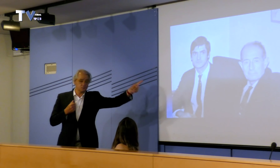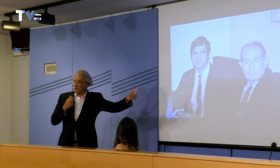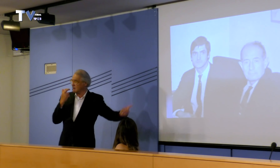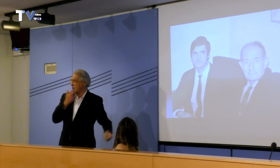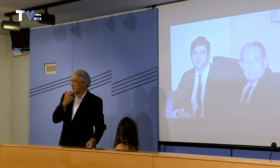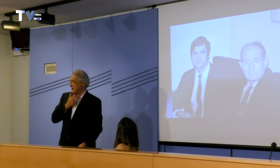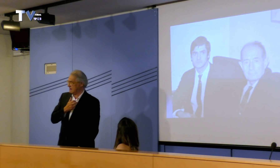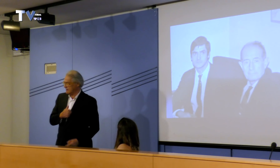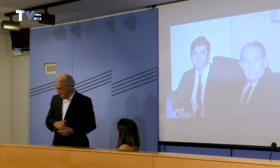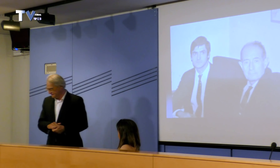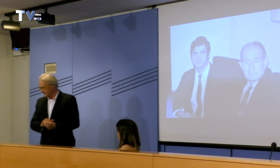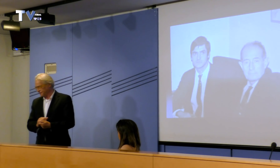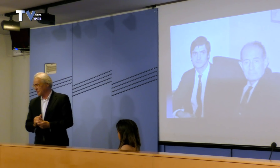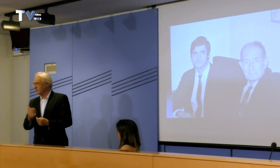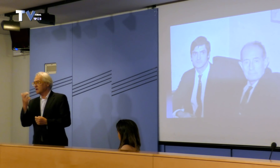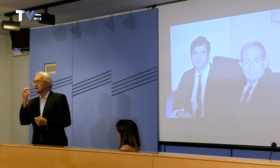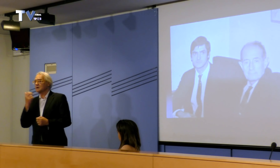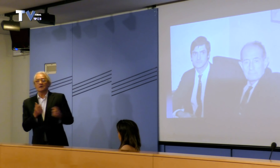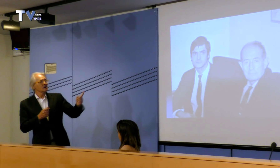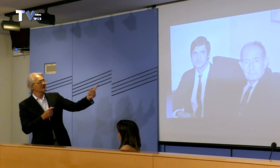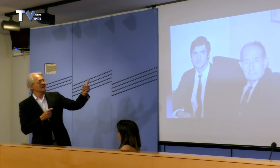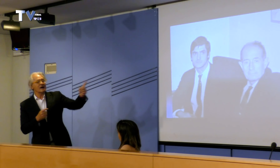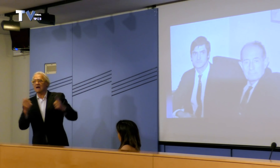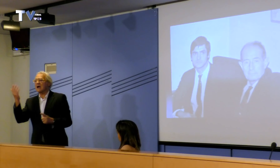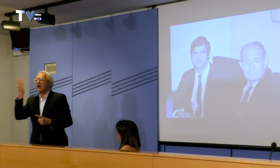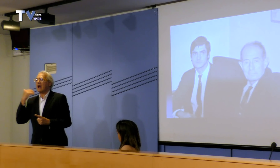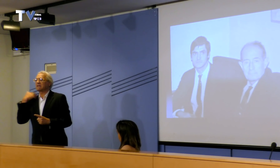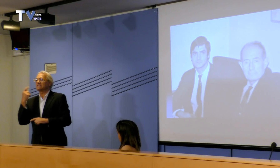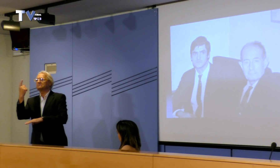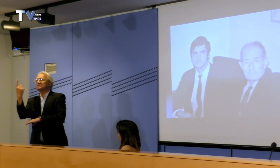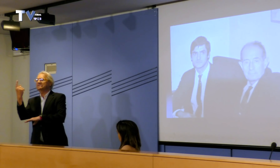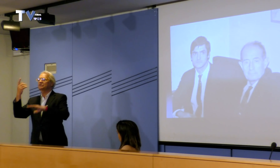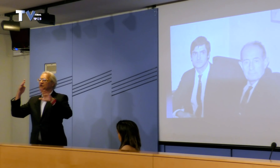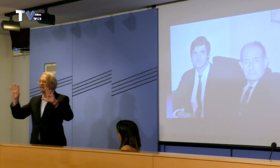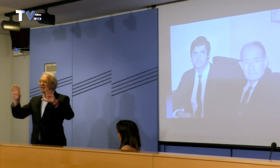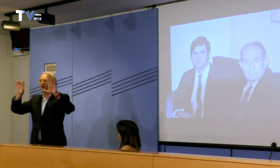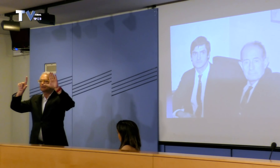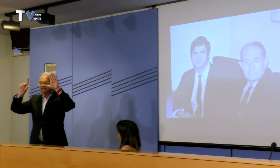Jo i el senyor Àngel Calafell, aquí estem parlant del